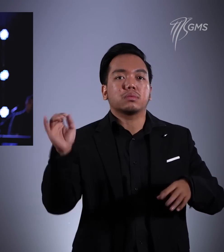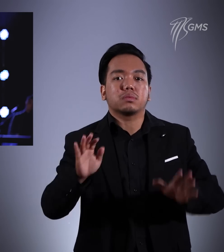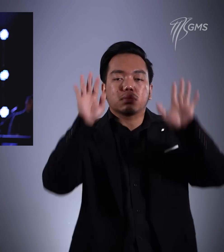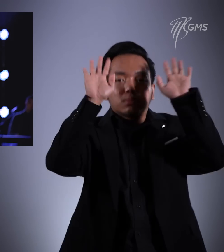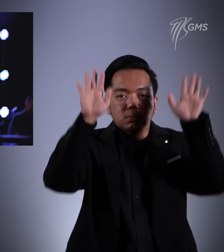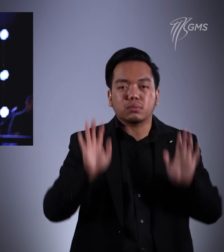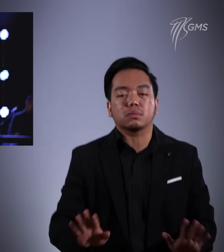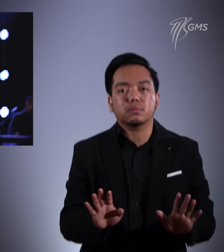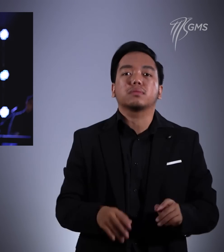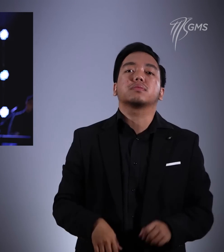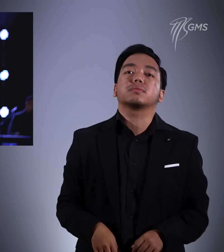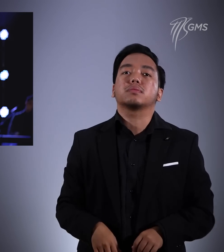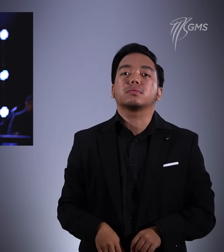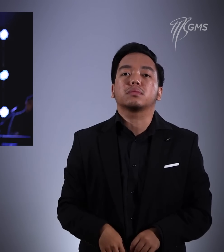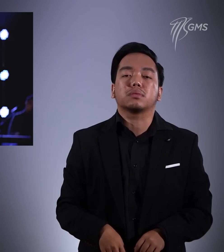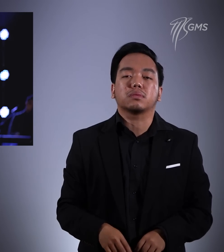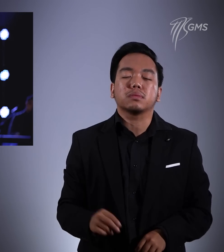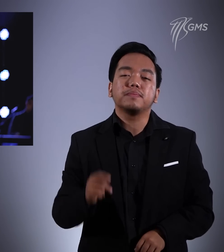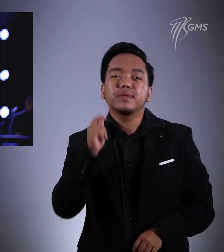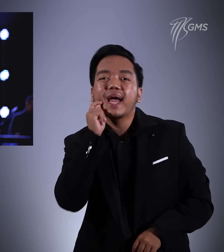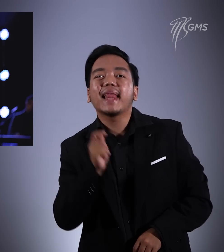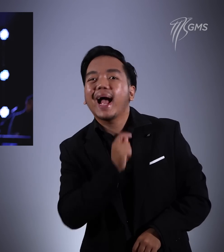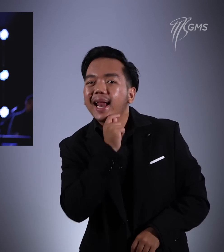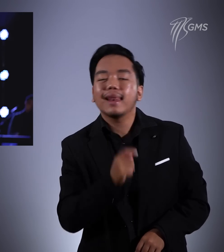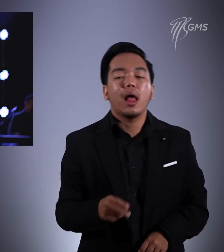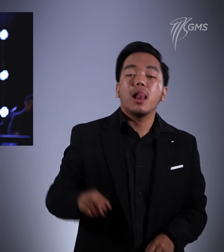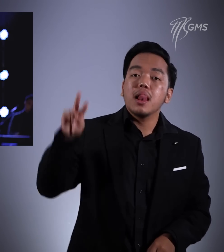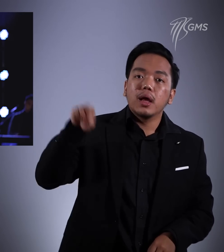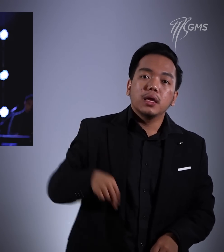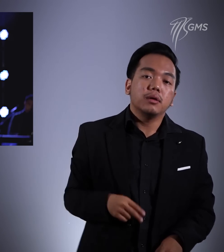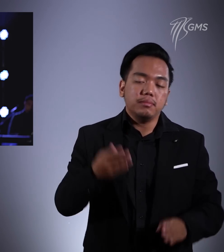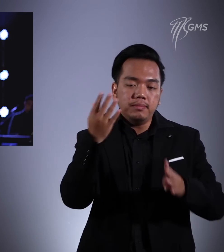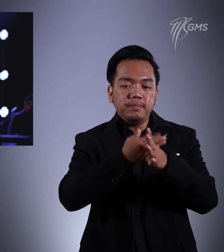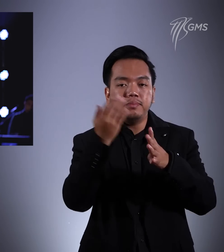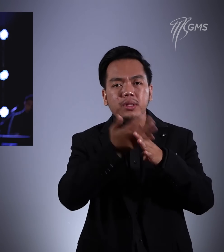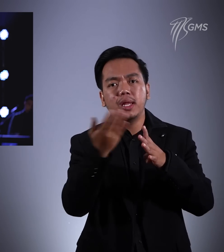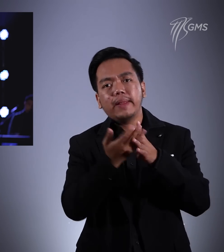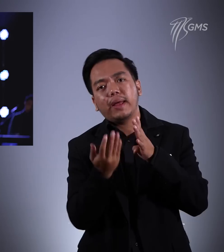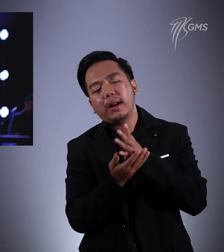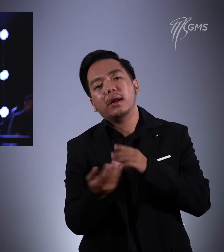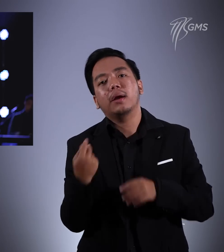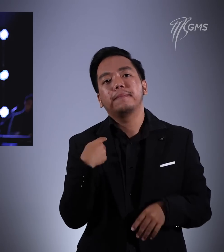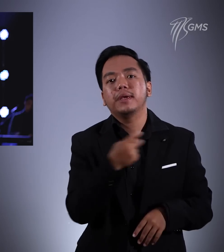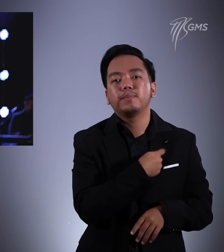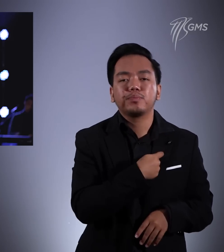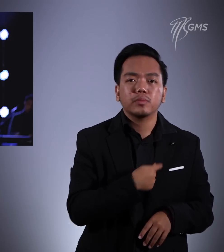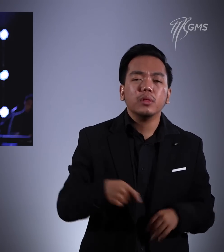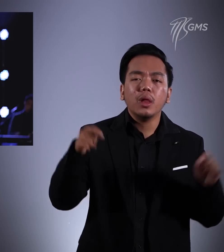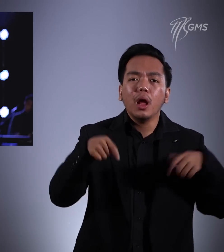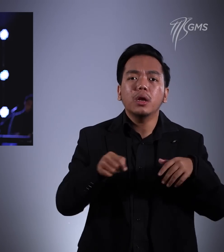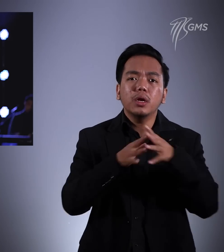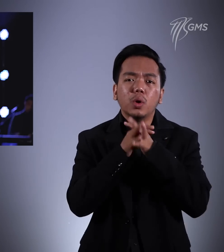lalu. Nyatakanlah lagi di antara kami. Seperti dahulu kala. Ini